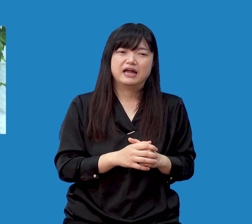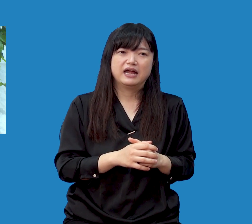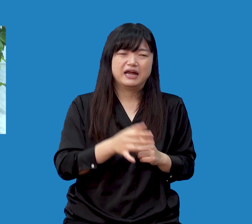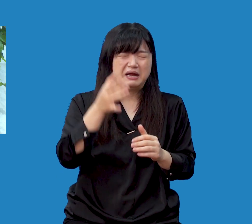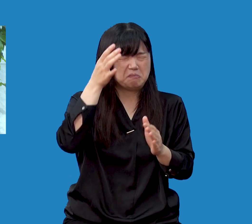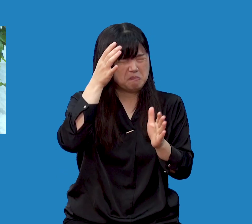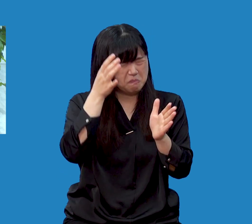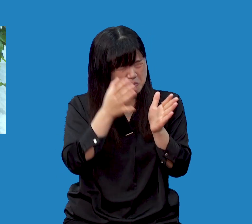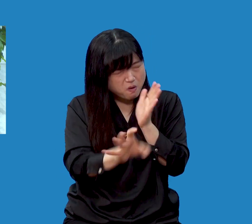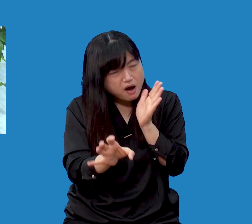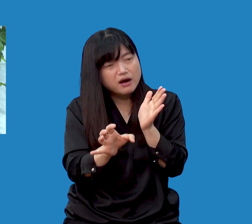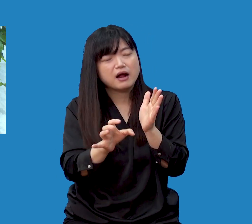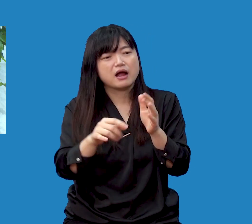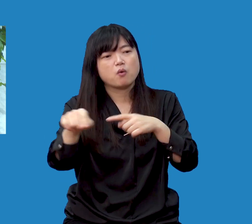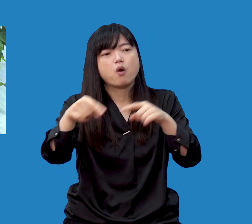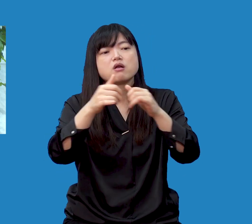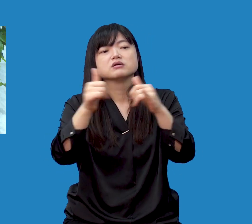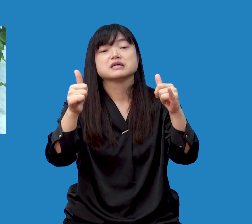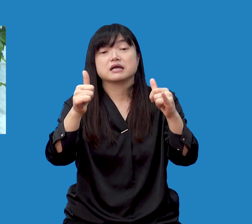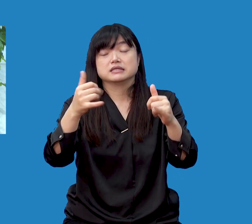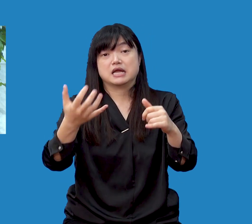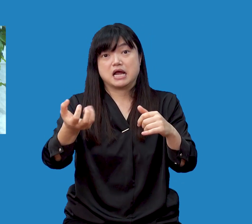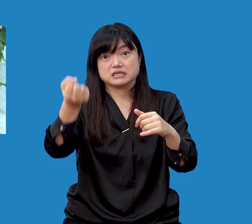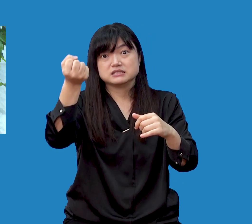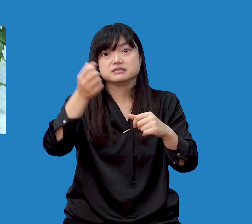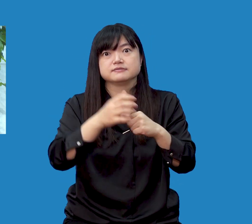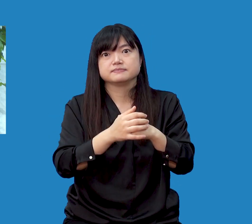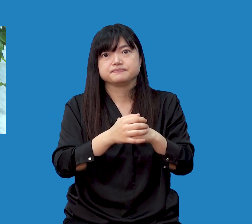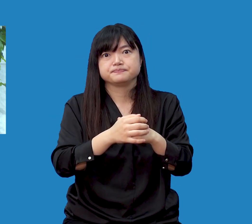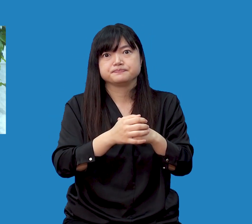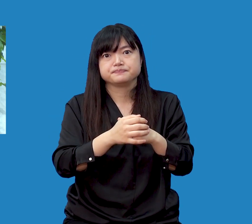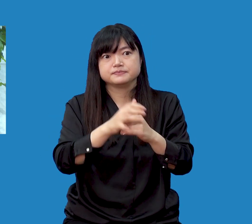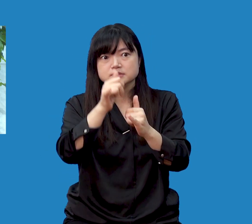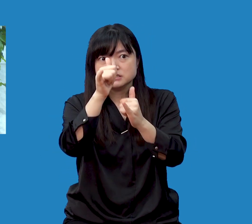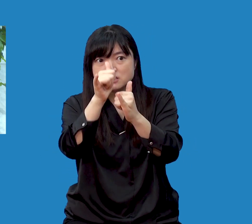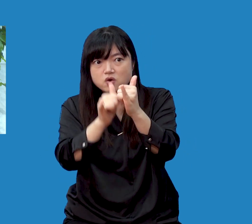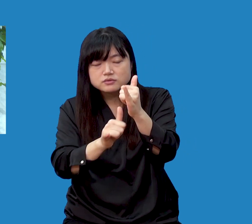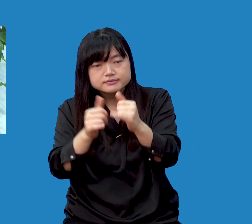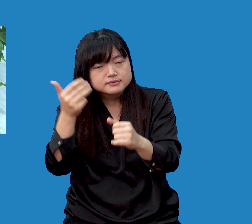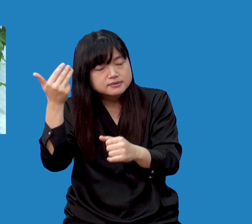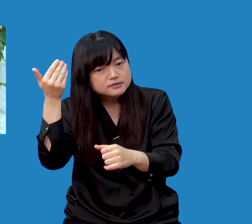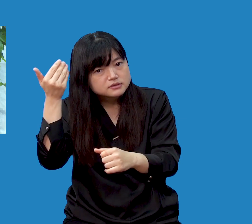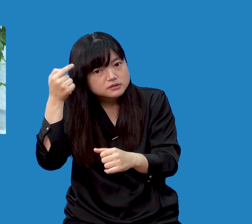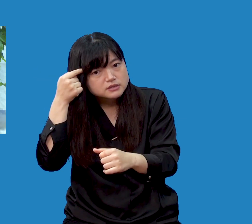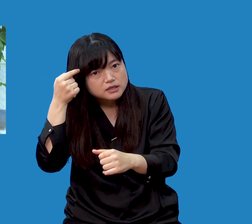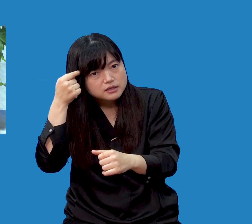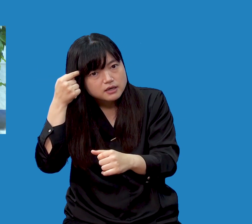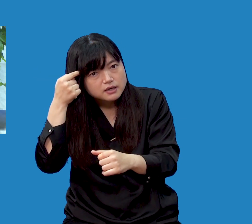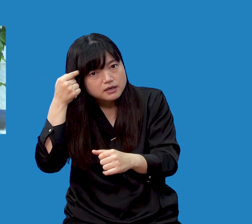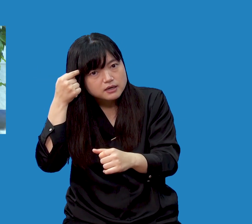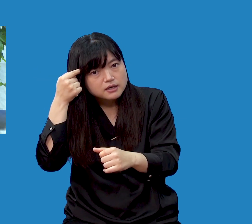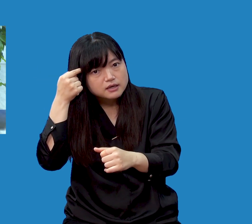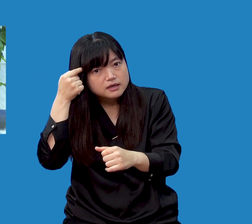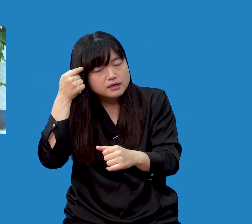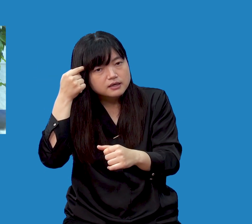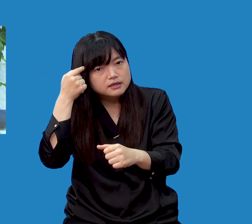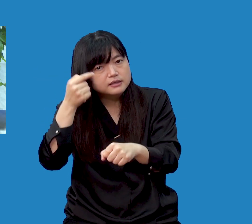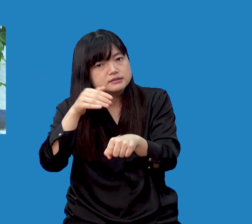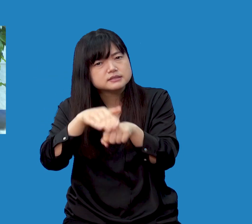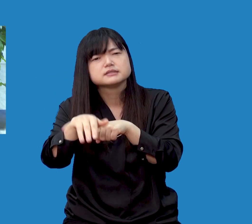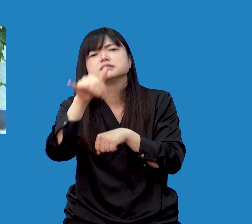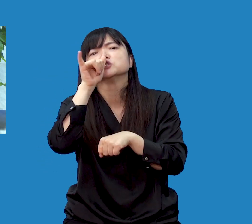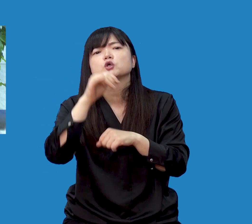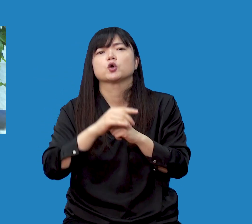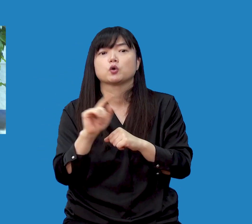포악한 자들, 권력자들이 가지고 있는 역사 인식의 틀거지 프레임이